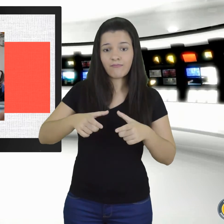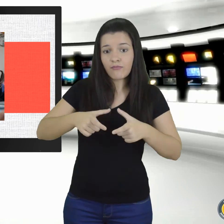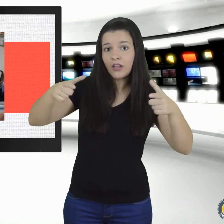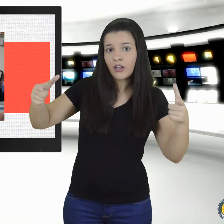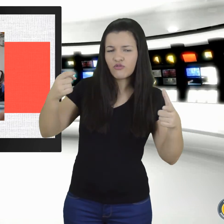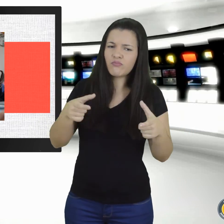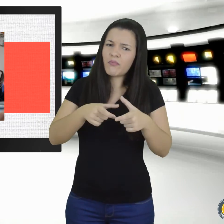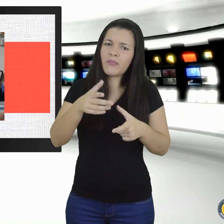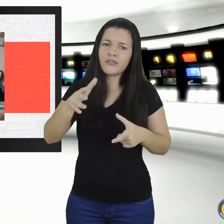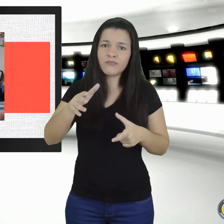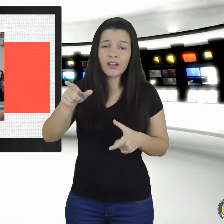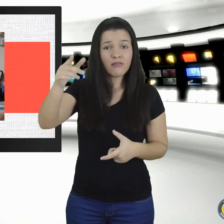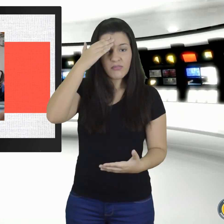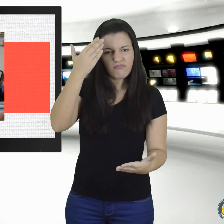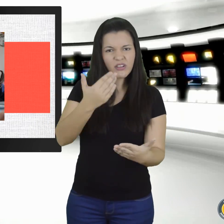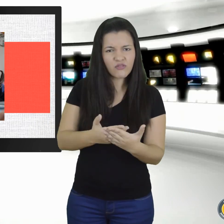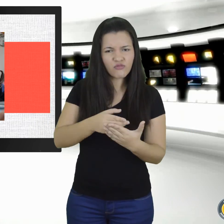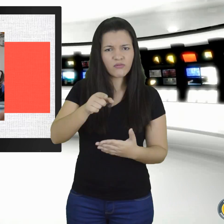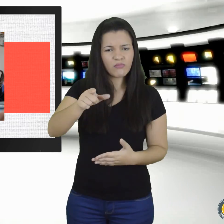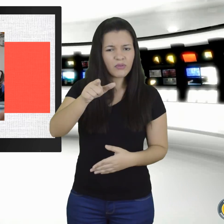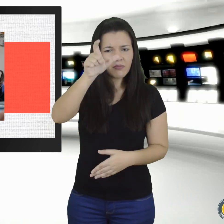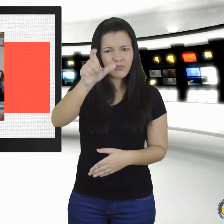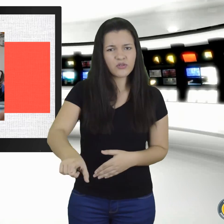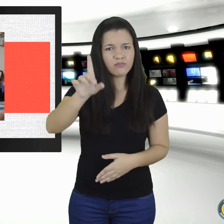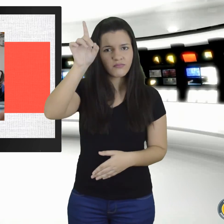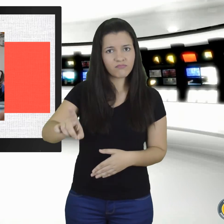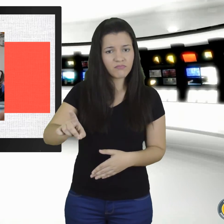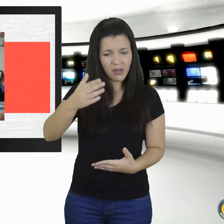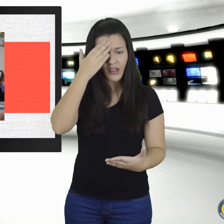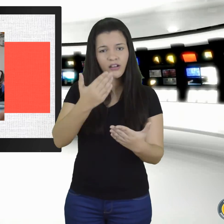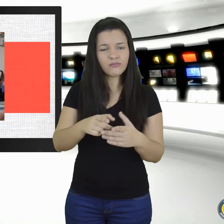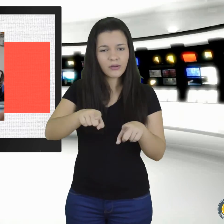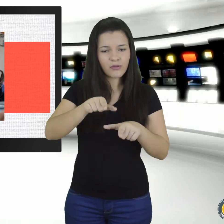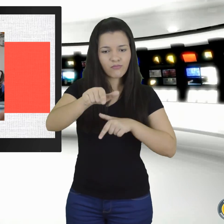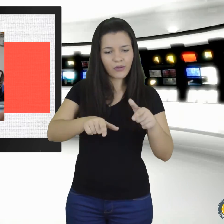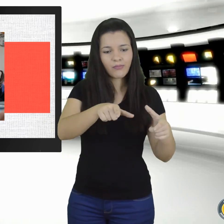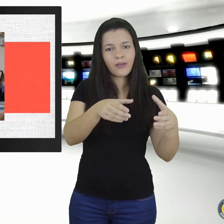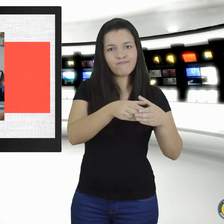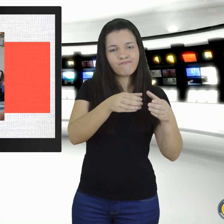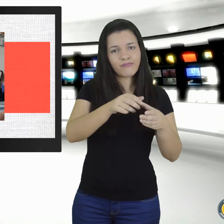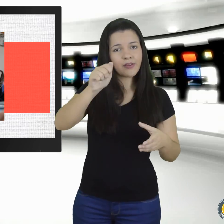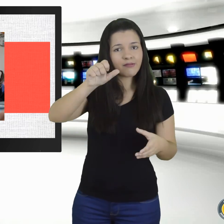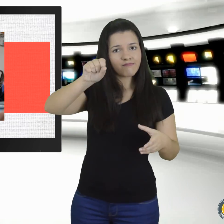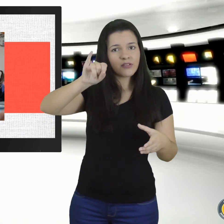convênios e com nenhuma outra forma de auxílio de dinheiro público, ressalta. Diante